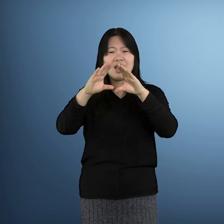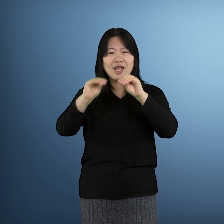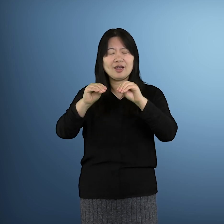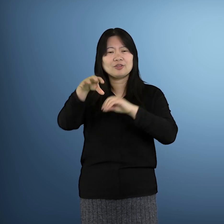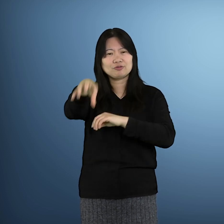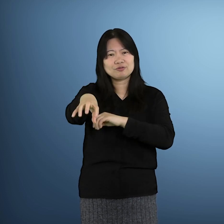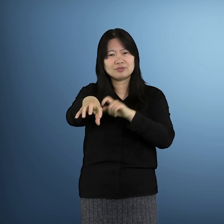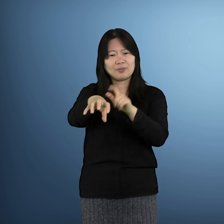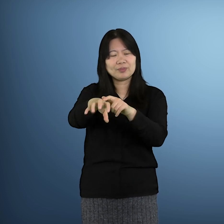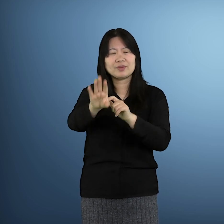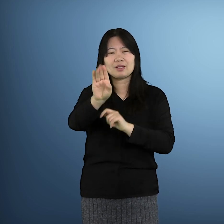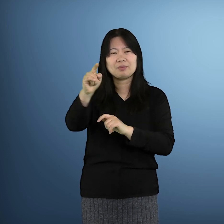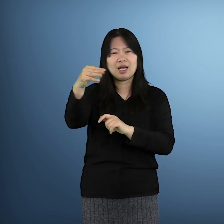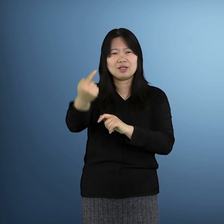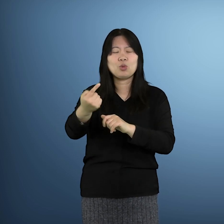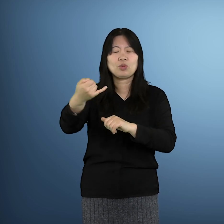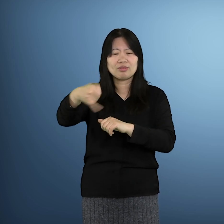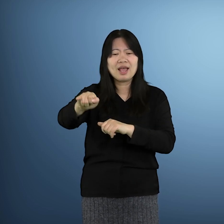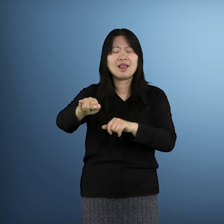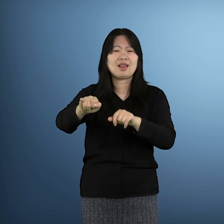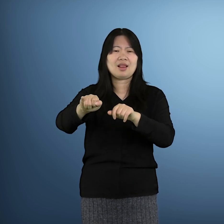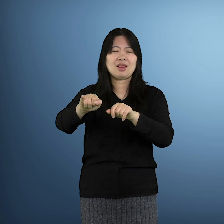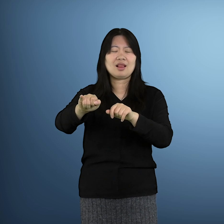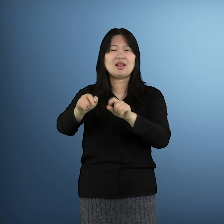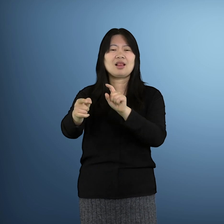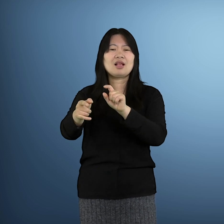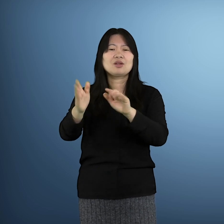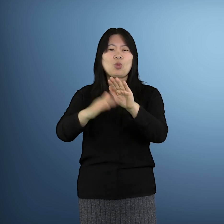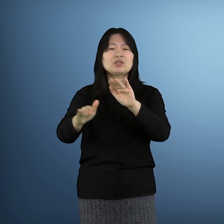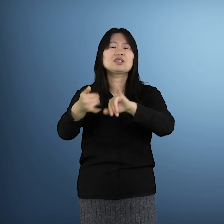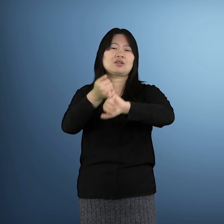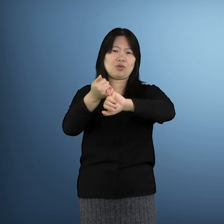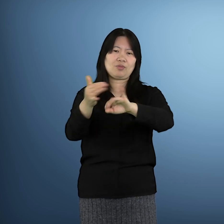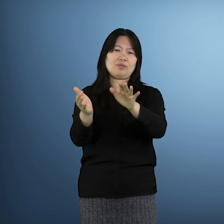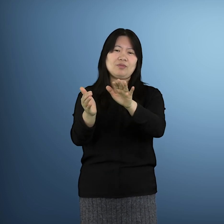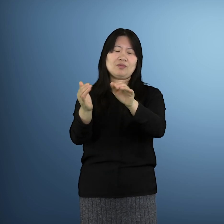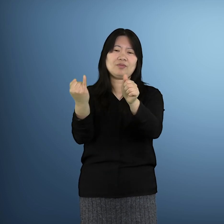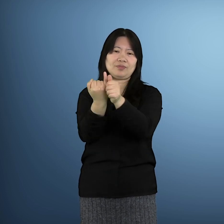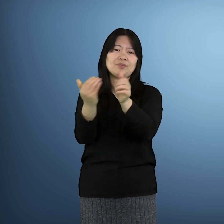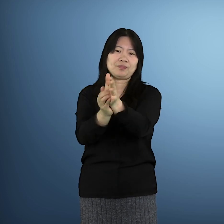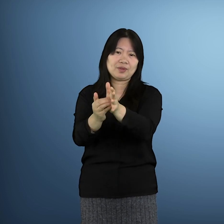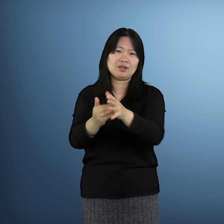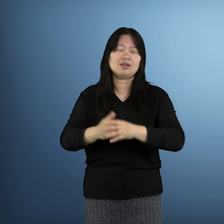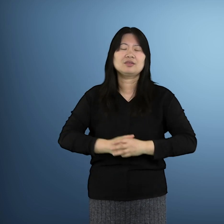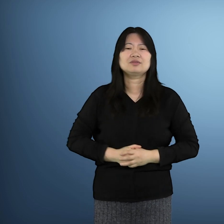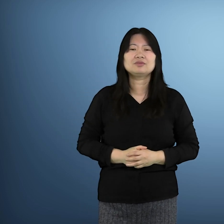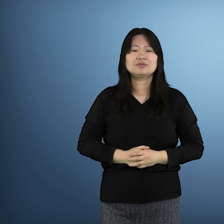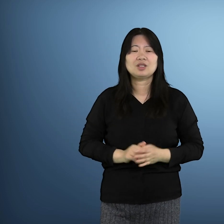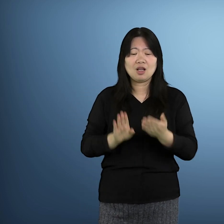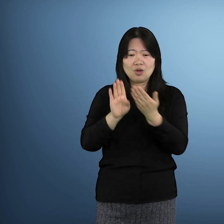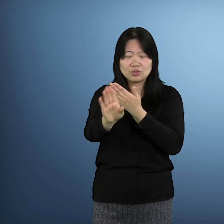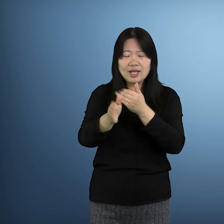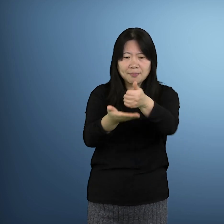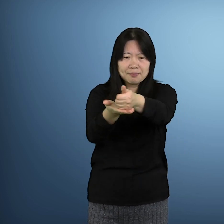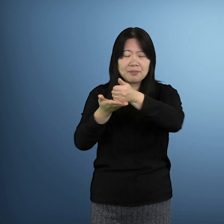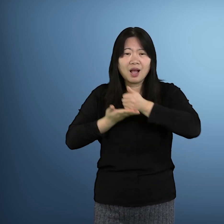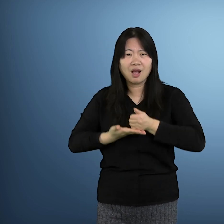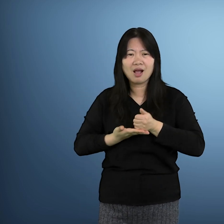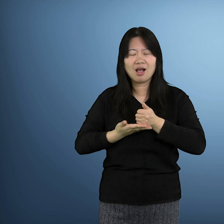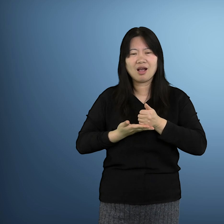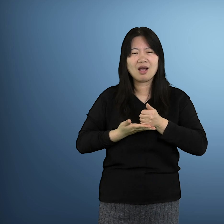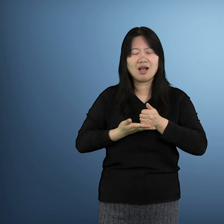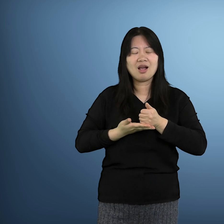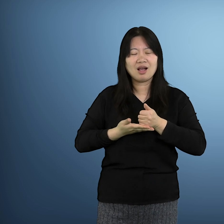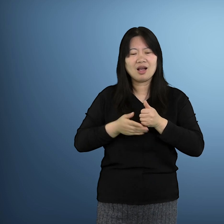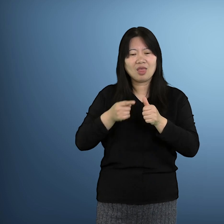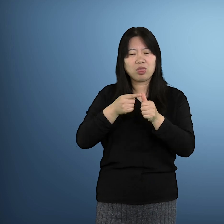애굽의 바로의 딸과 정식 결혼을 합니다. 그 이후에 그가 맞이한